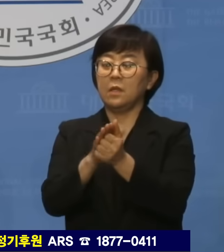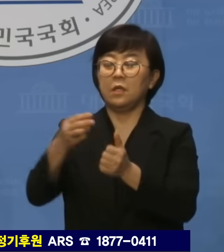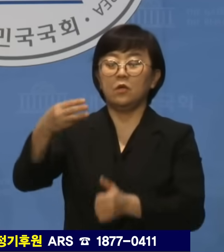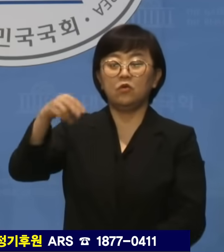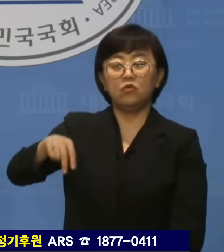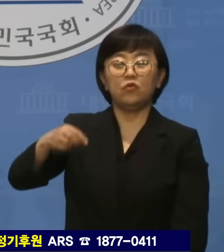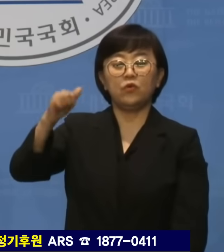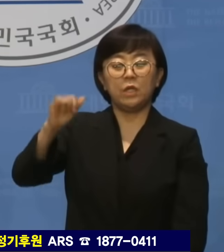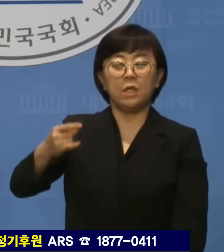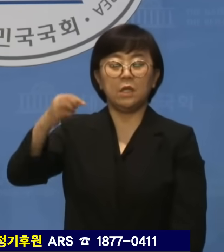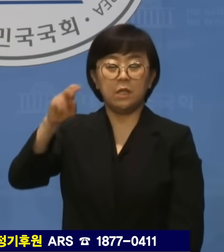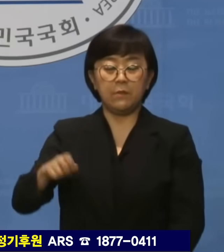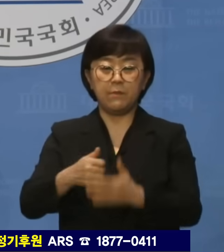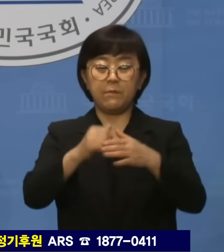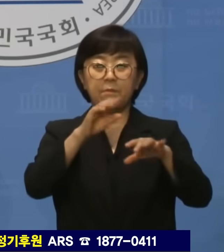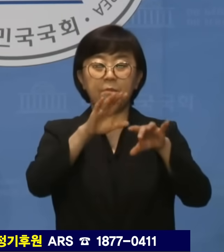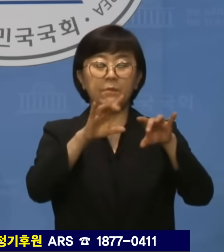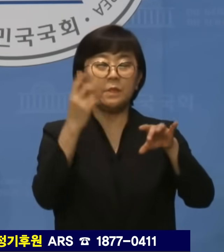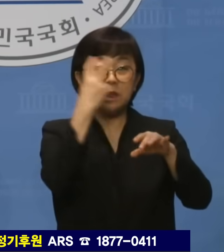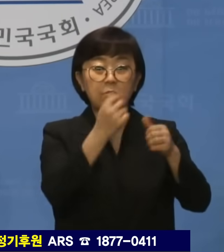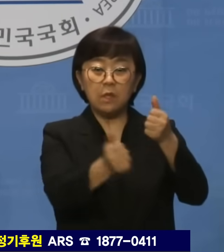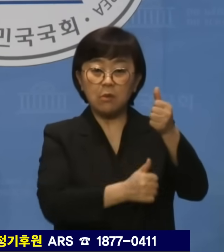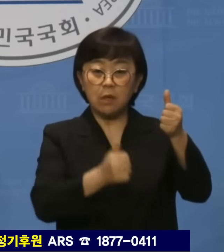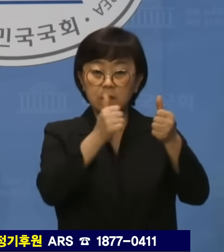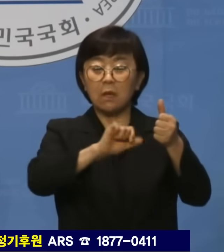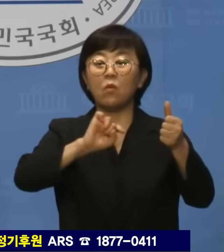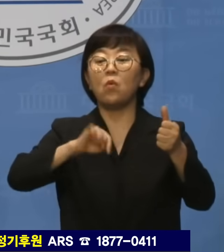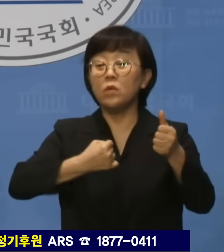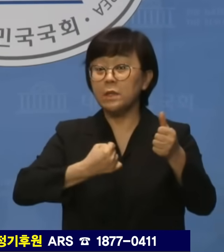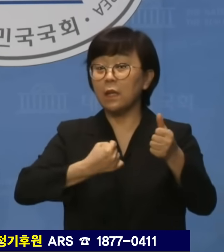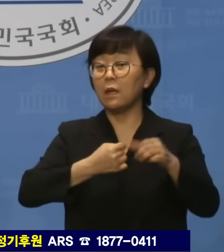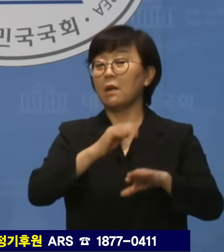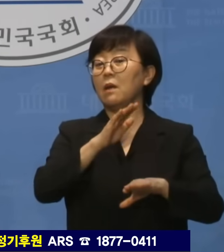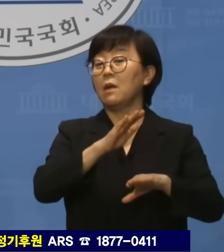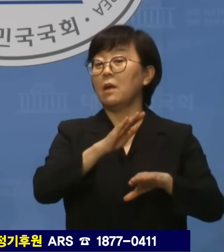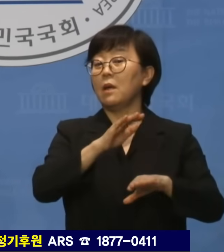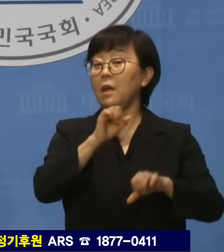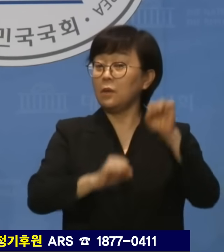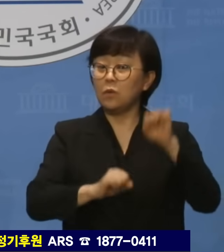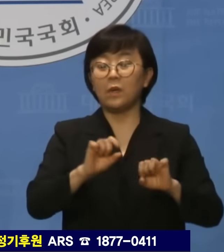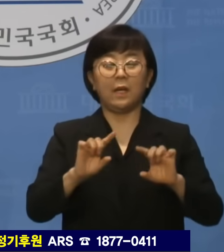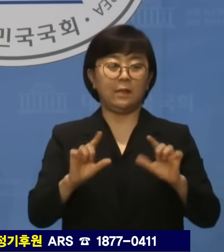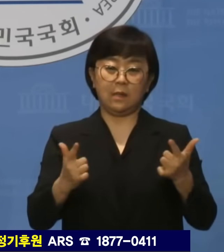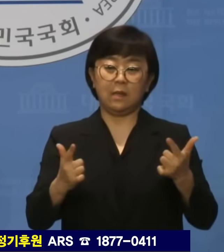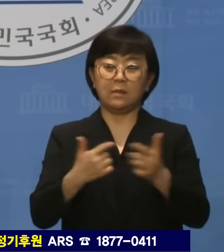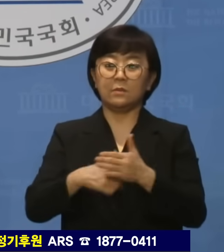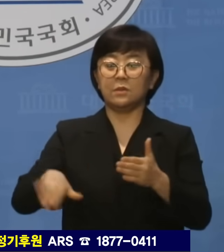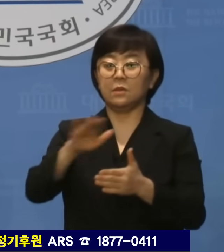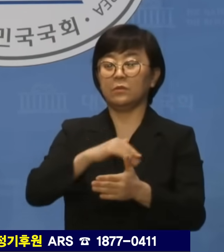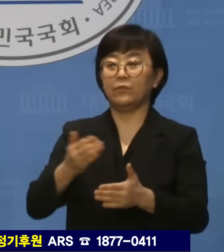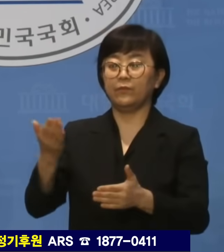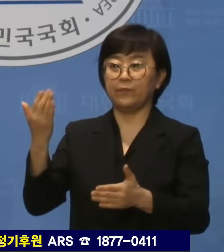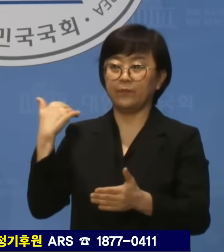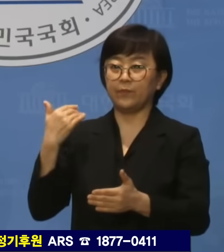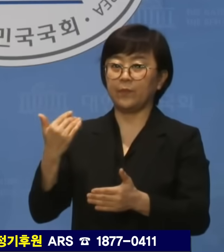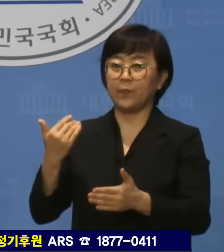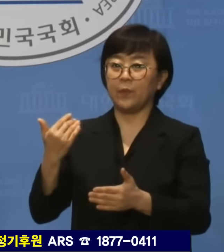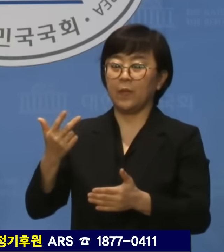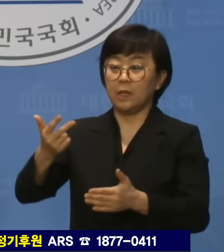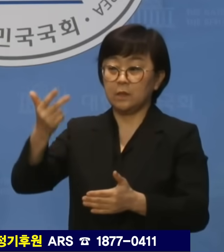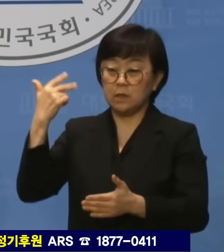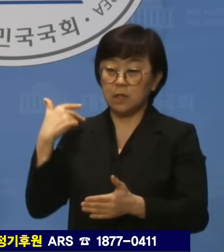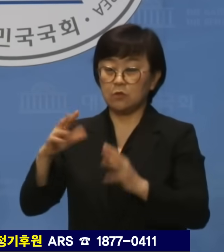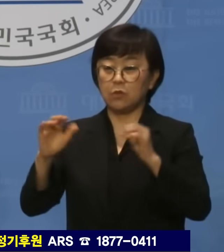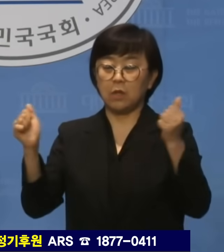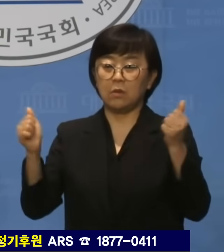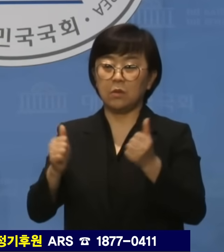유희림 방심위원장 단독 범행이 아니다라고 하는 것이 저희들이 갖고 있는 지난주에 그 저희